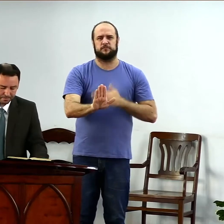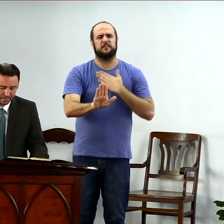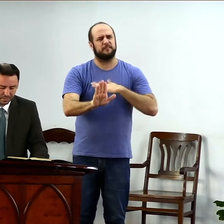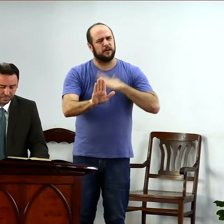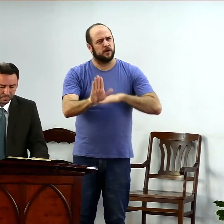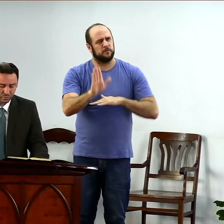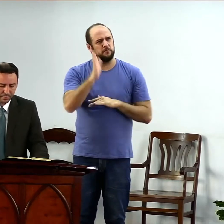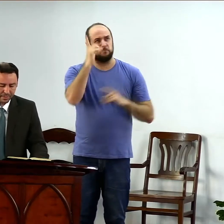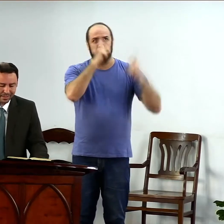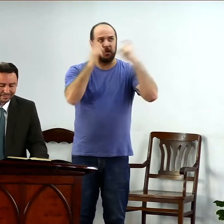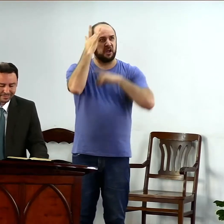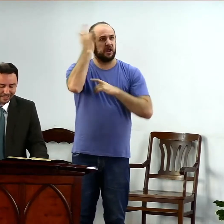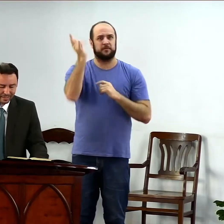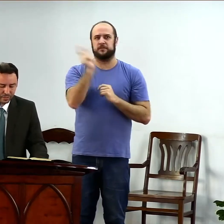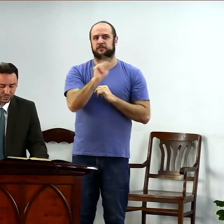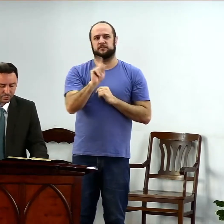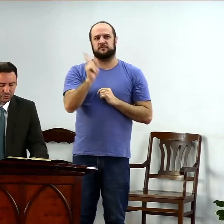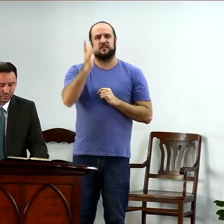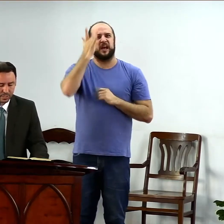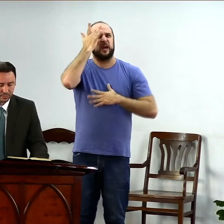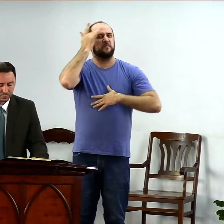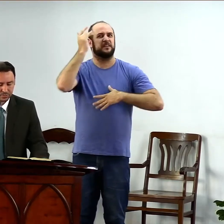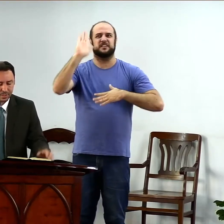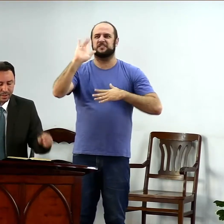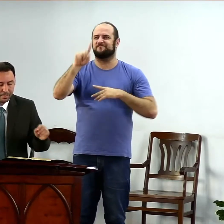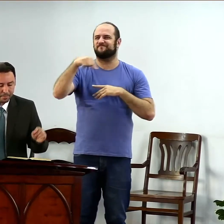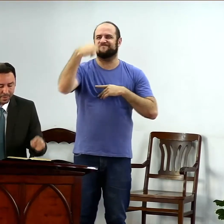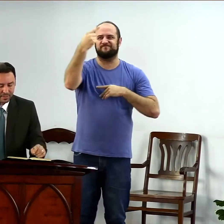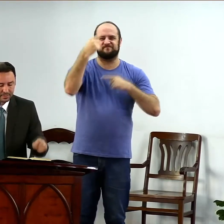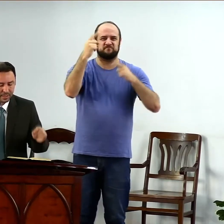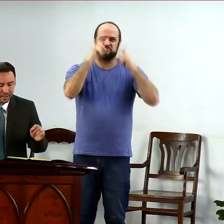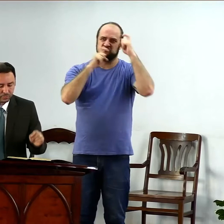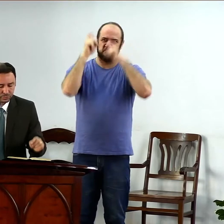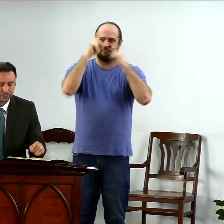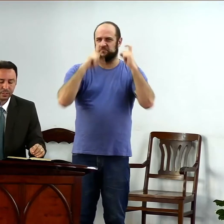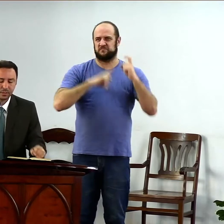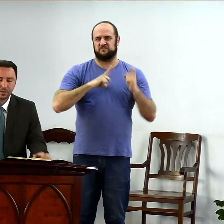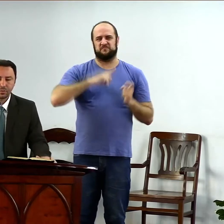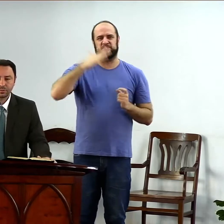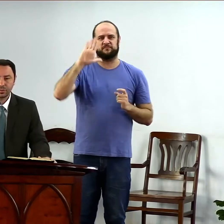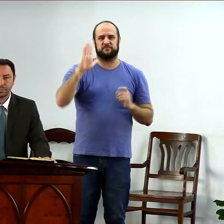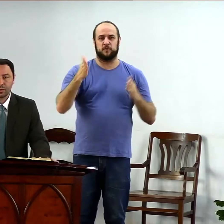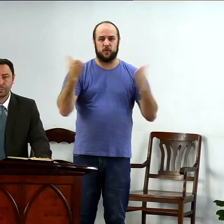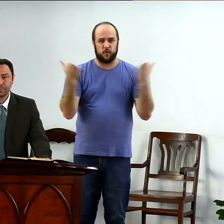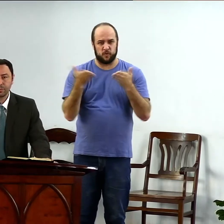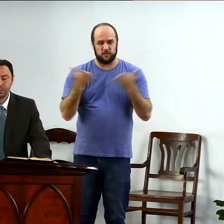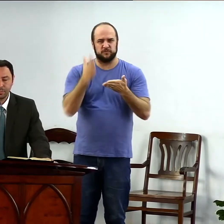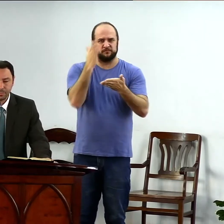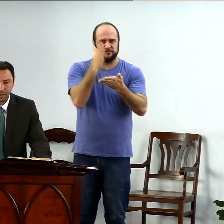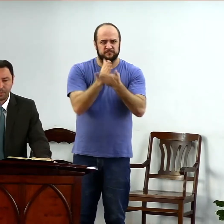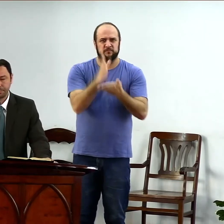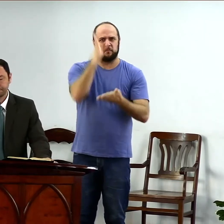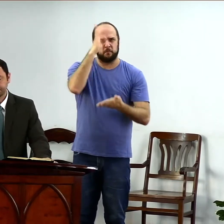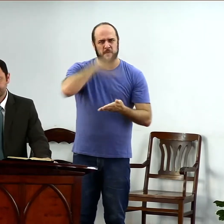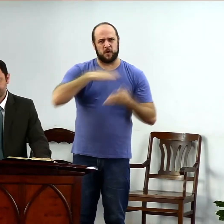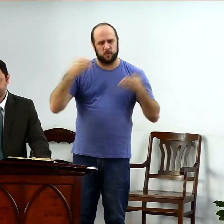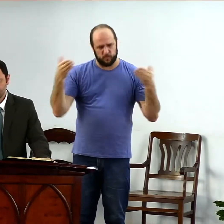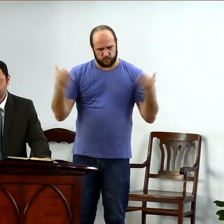amanhã, pois o amanhã trará os seus cuidados. Basta ao dia o seu próprio